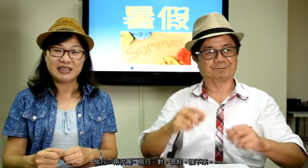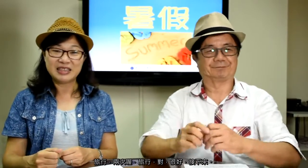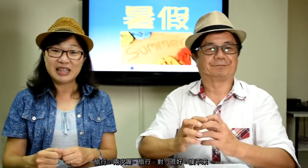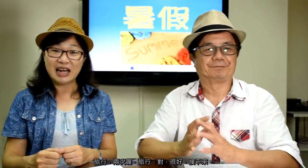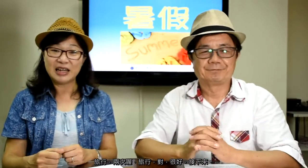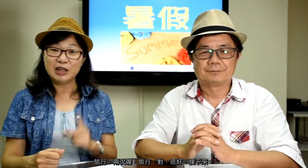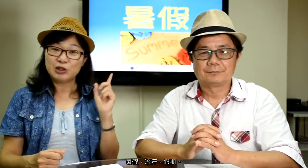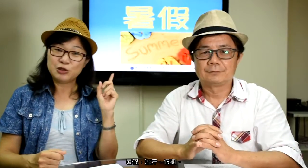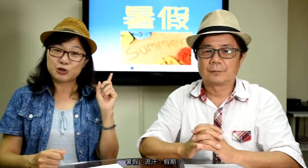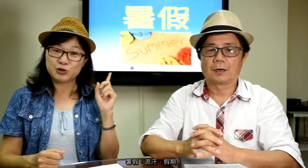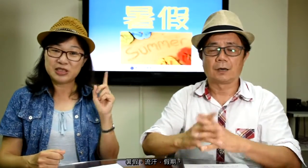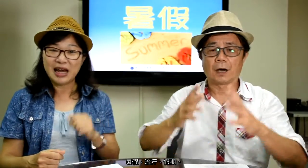接下来，暑假，